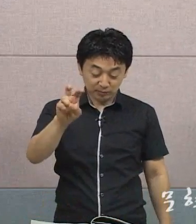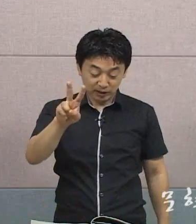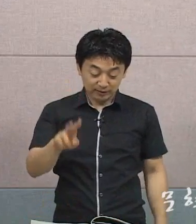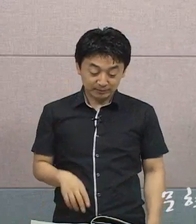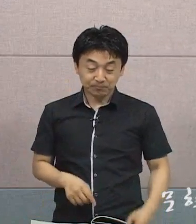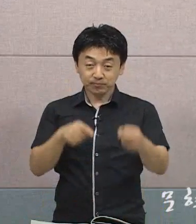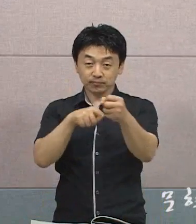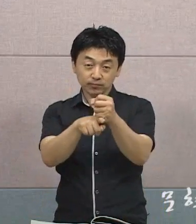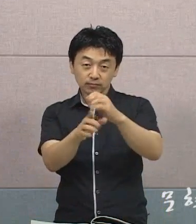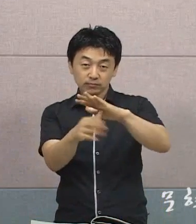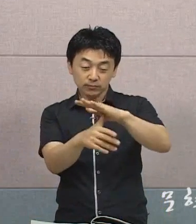22페이지입니다.